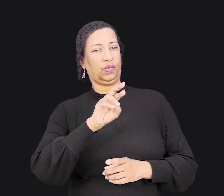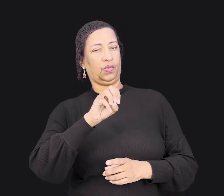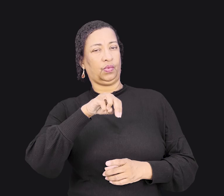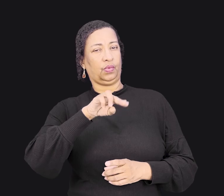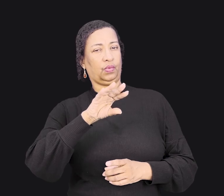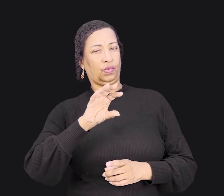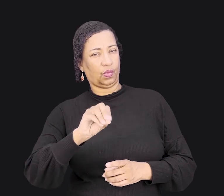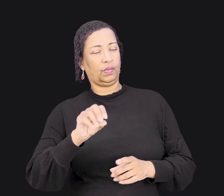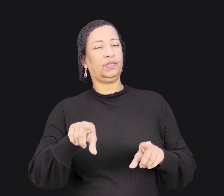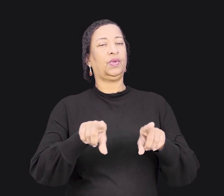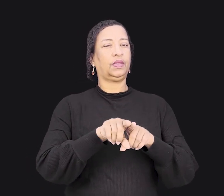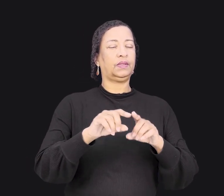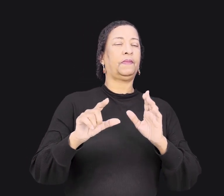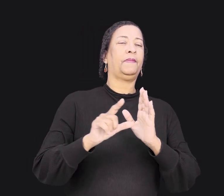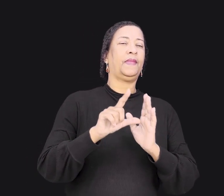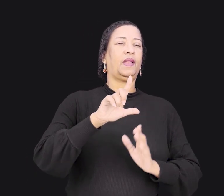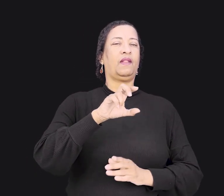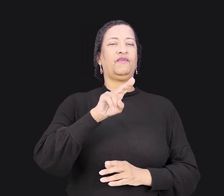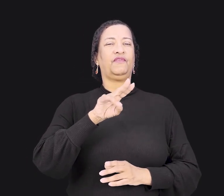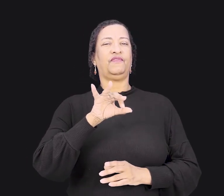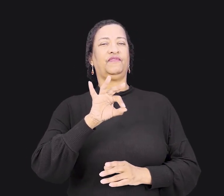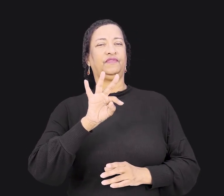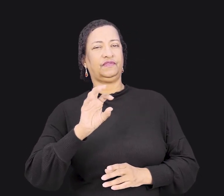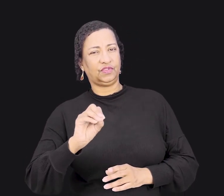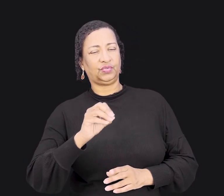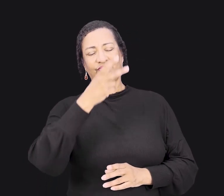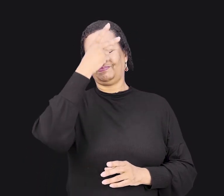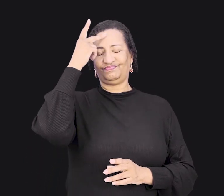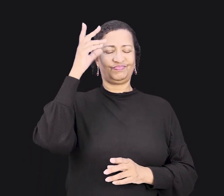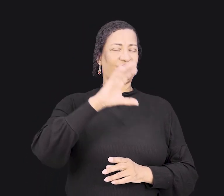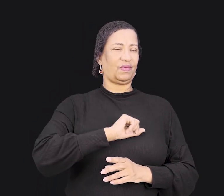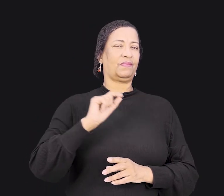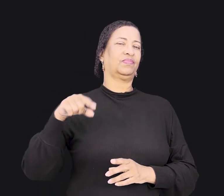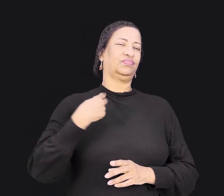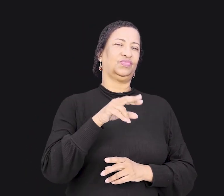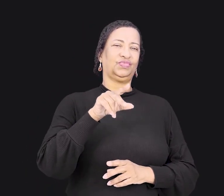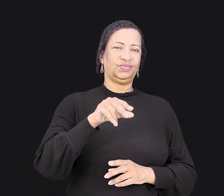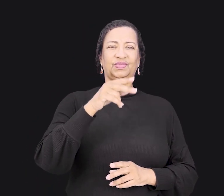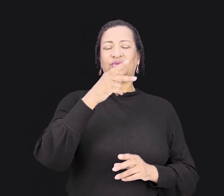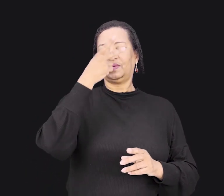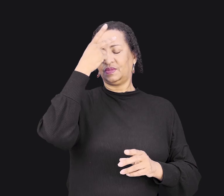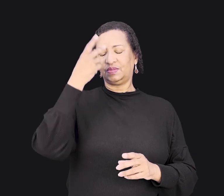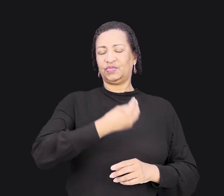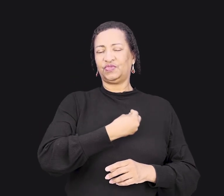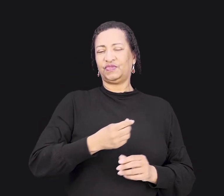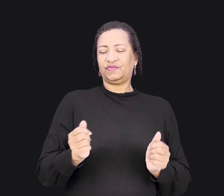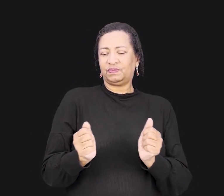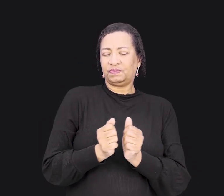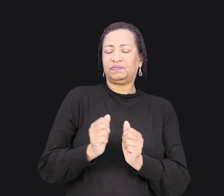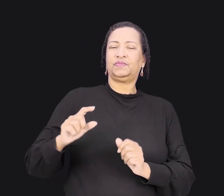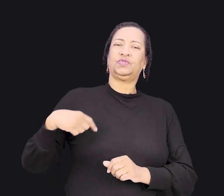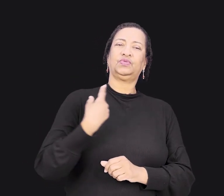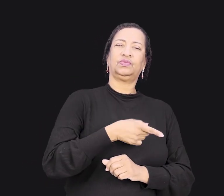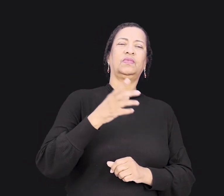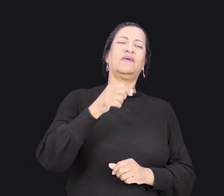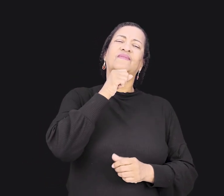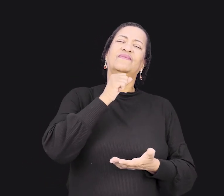amarmos nosso próximo e nosso irmão e aqueles que interceptam a nossa vida. Isso é muito antigo. Por isso João diz que não